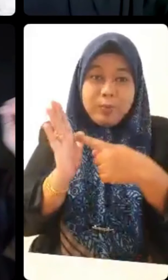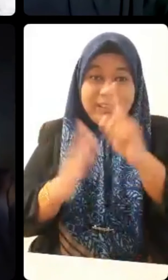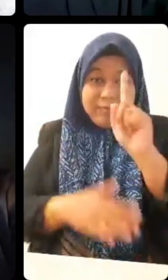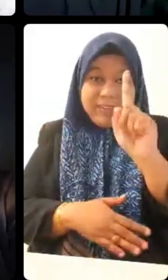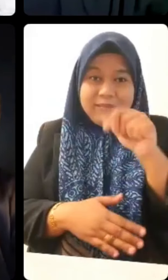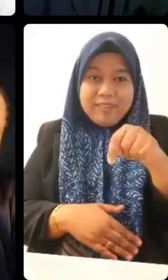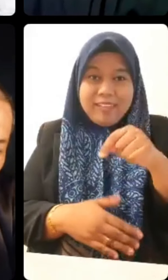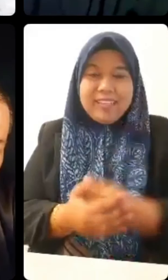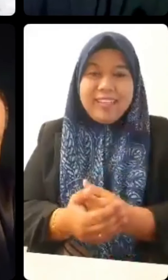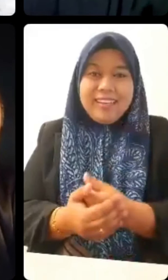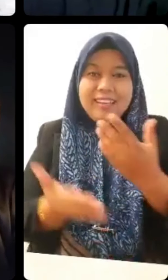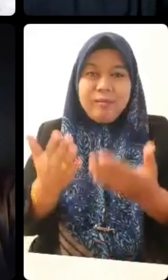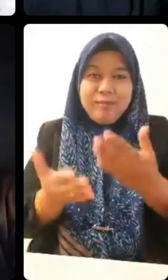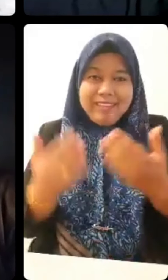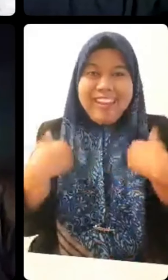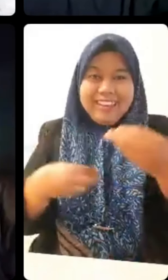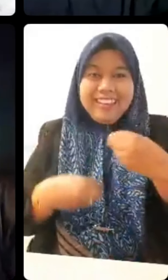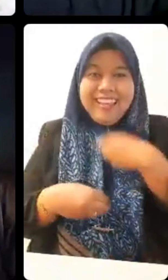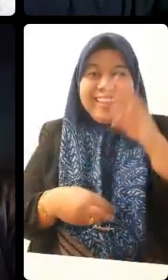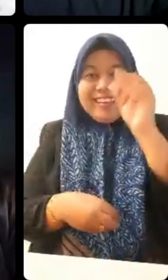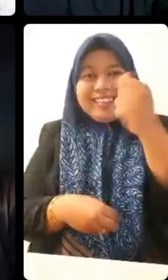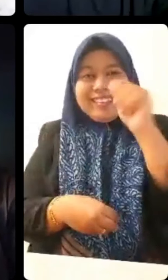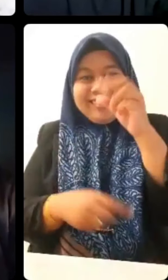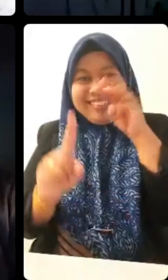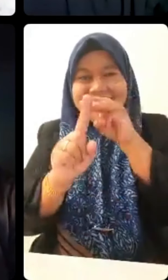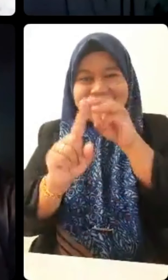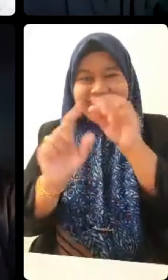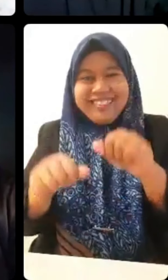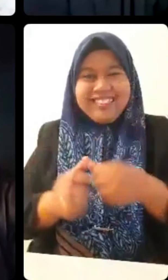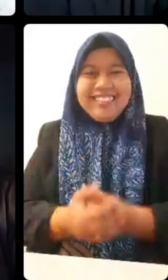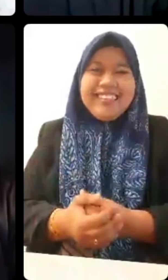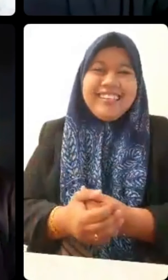markah agaknya. Okey. Saya